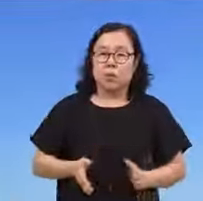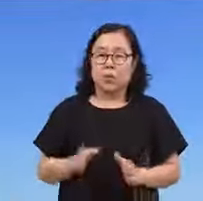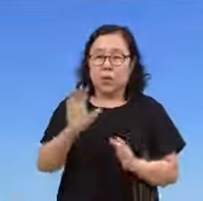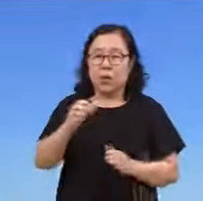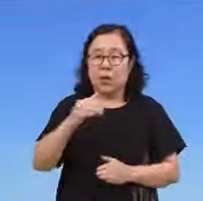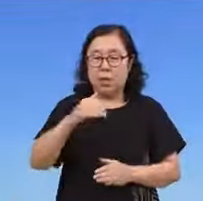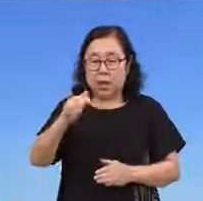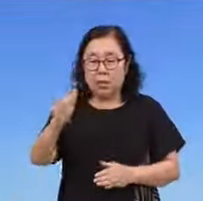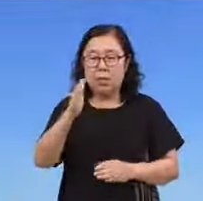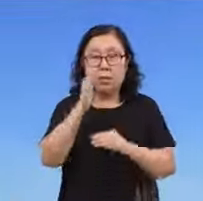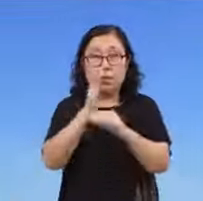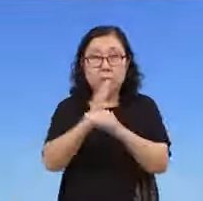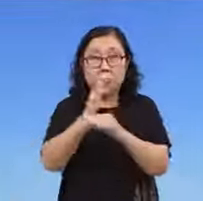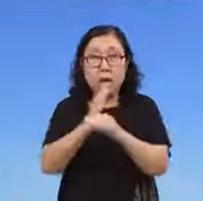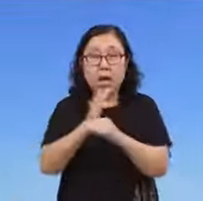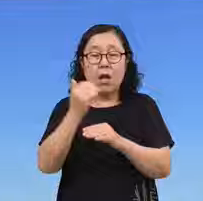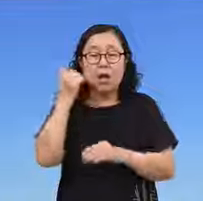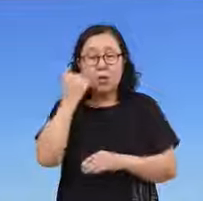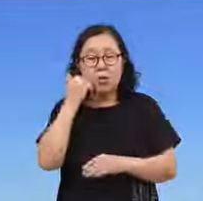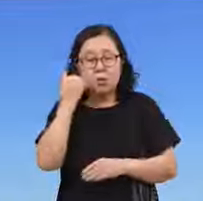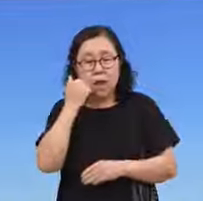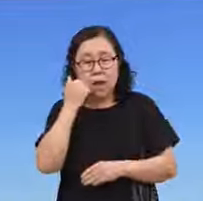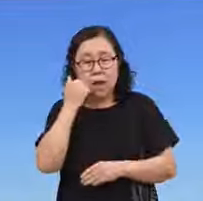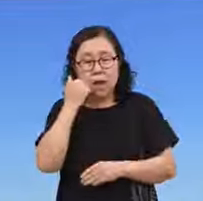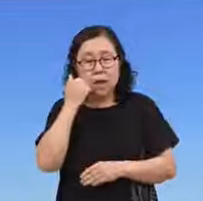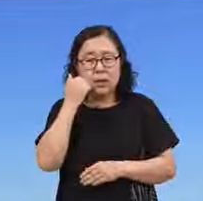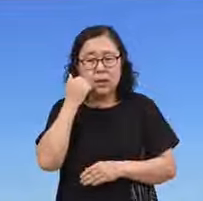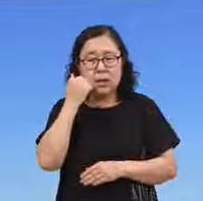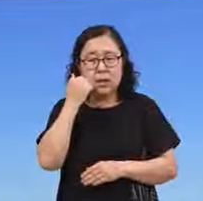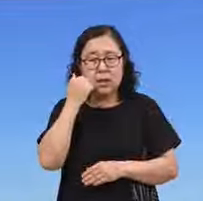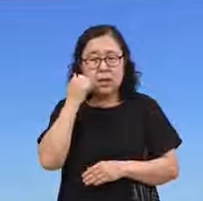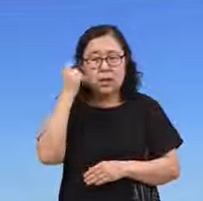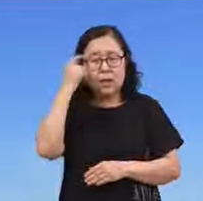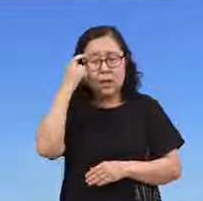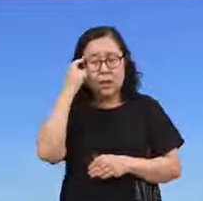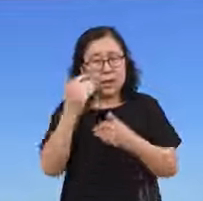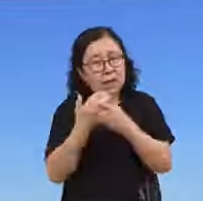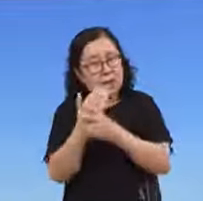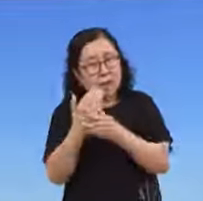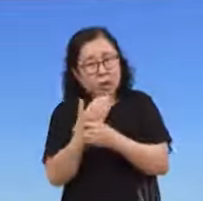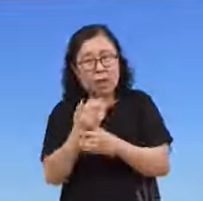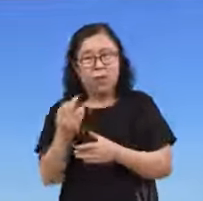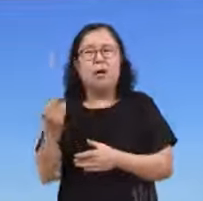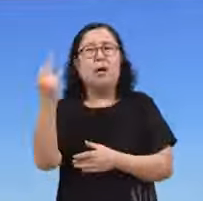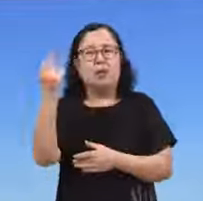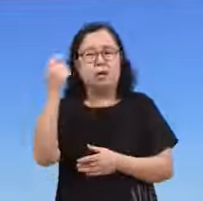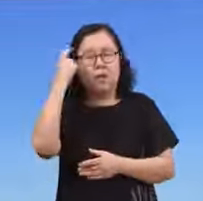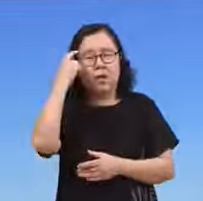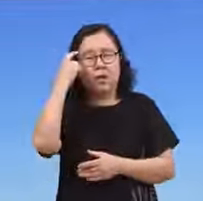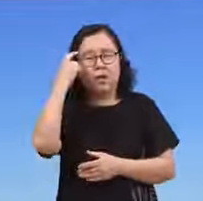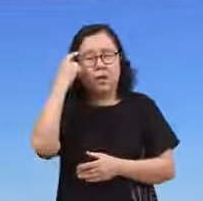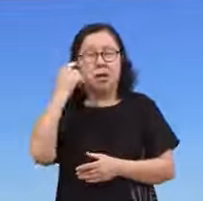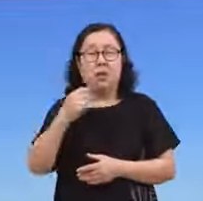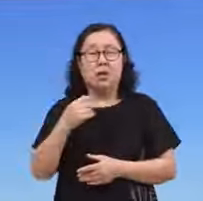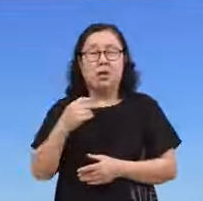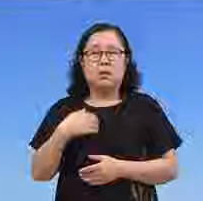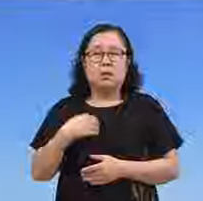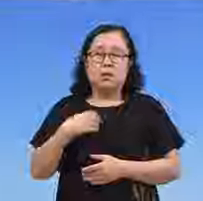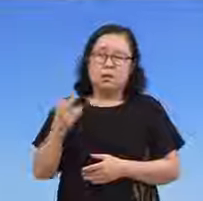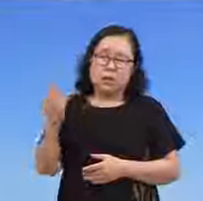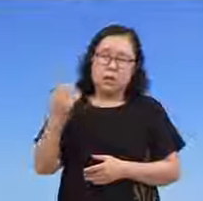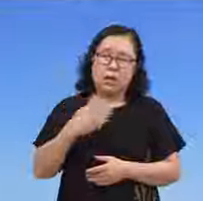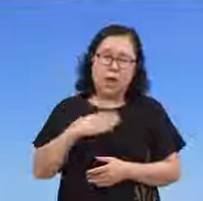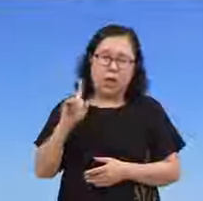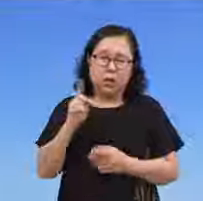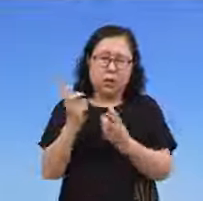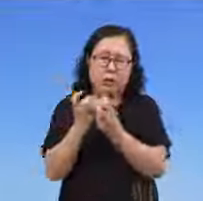지금 고향을 향해 가고 있는 야곱에게 누가 제일 많이 신경을 쓰였겠습니까? 당연히 형 에서죠. 과연 형이